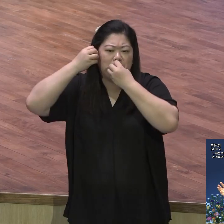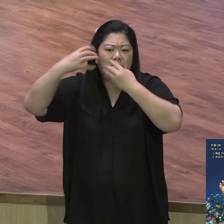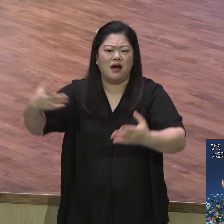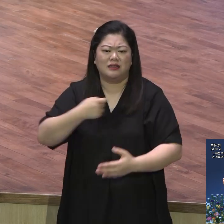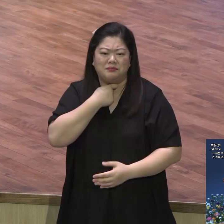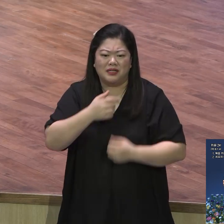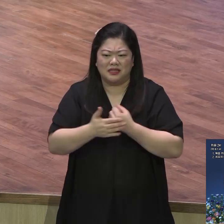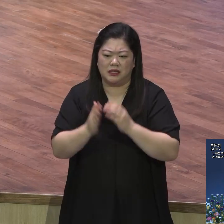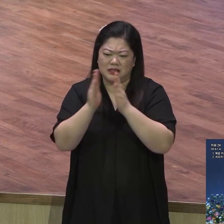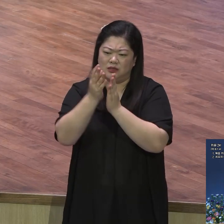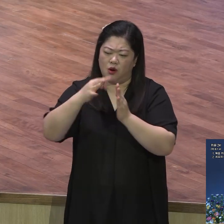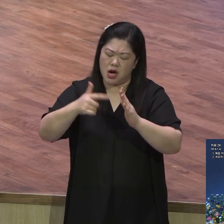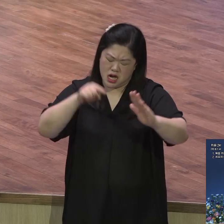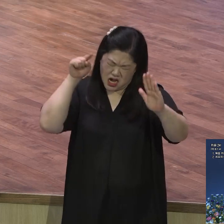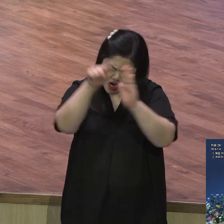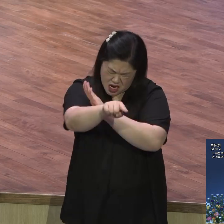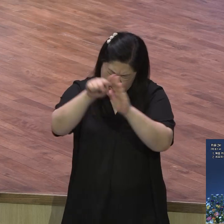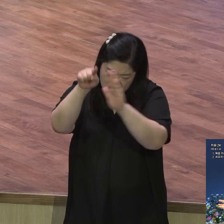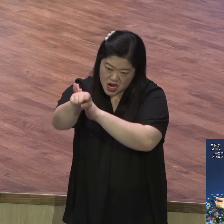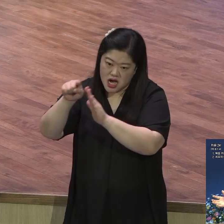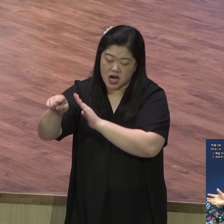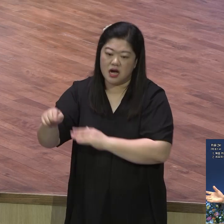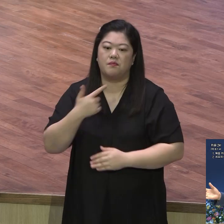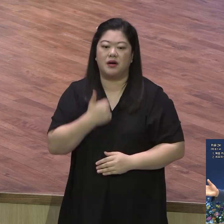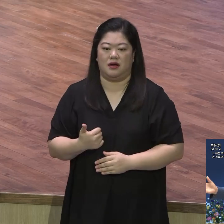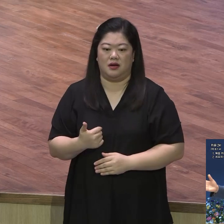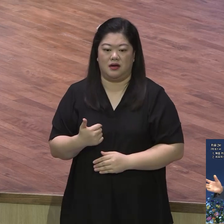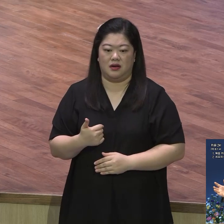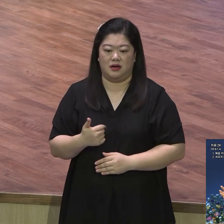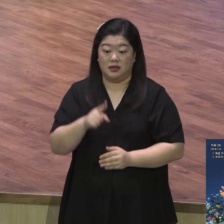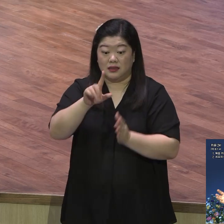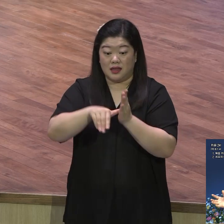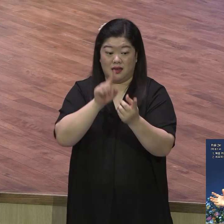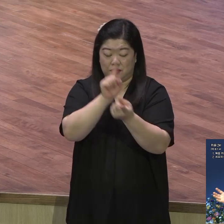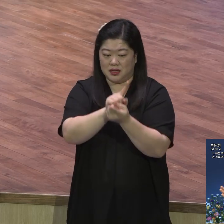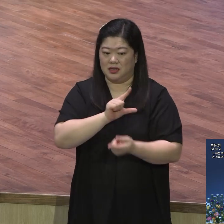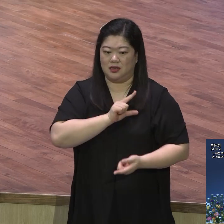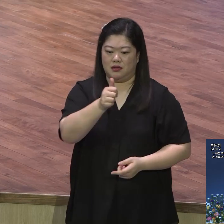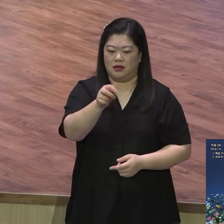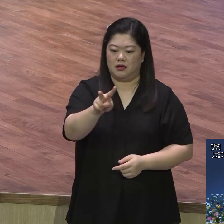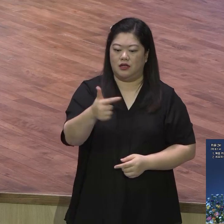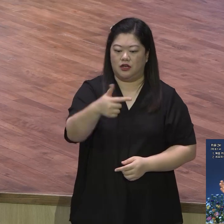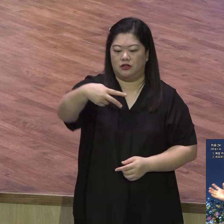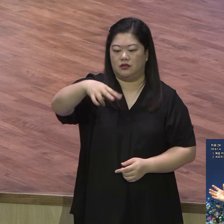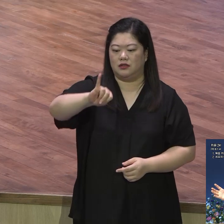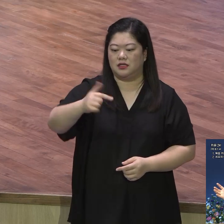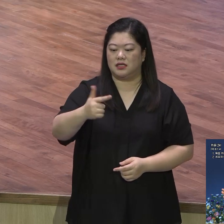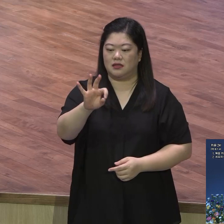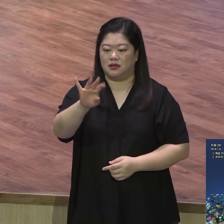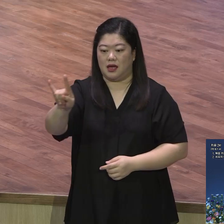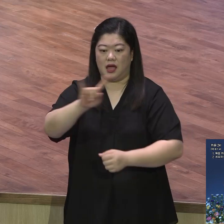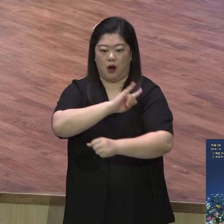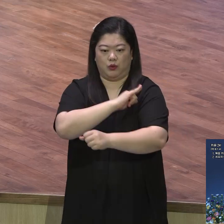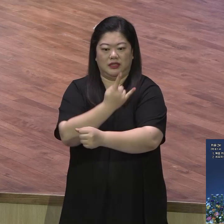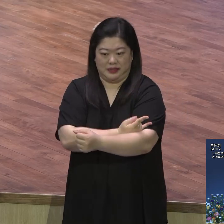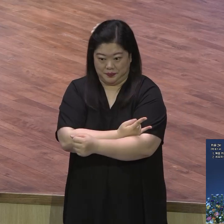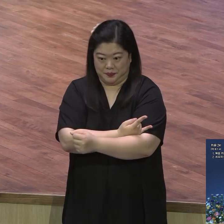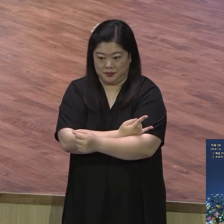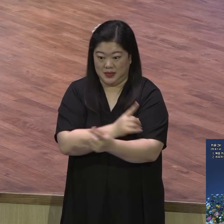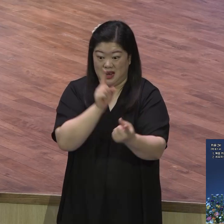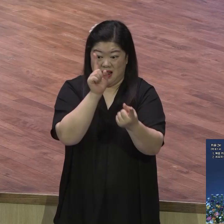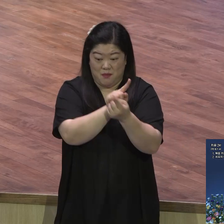신육운동을 일으킨 사람이 현신의 권사입니다. 용산교회 중심으로 환자들이 전국 환자들에다 몰려와 그리고 이분은